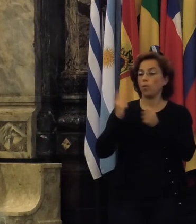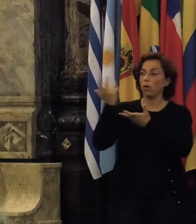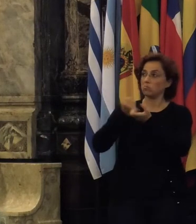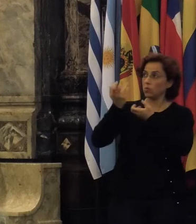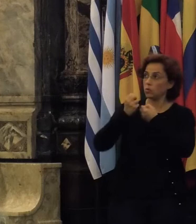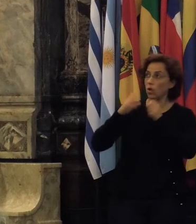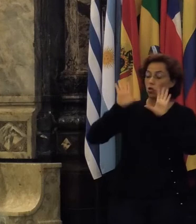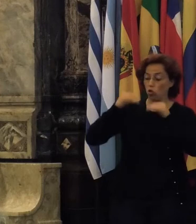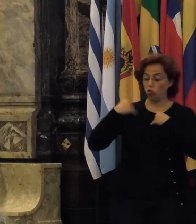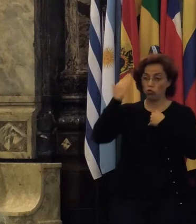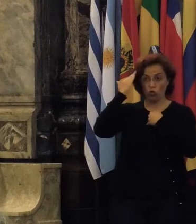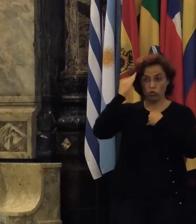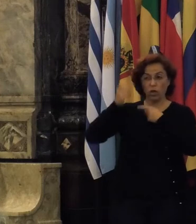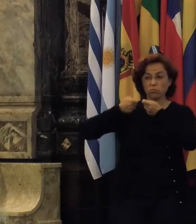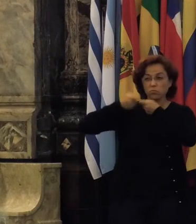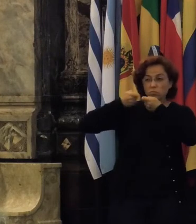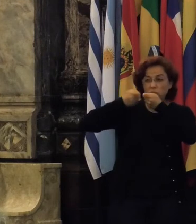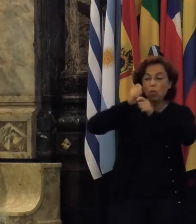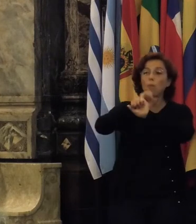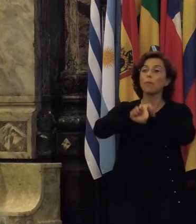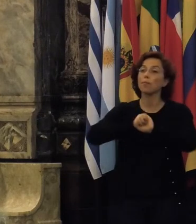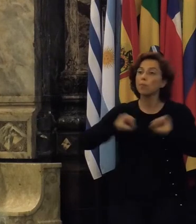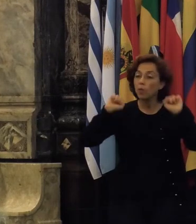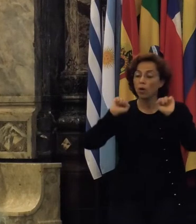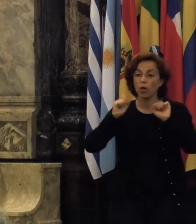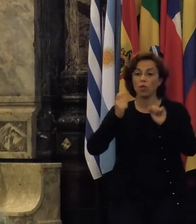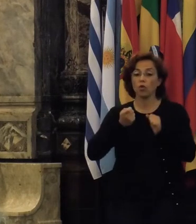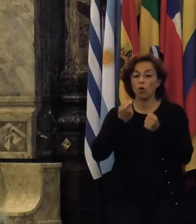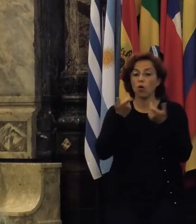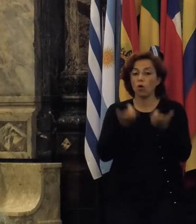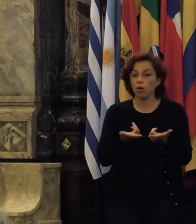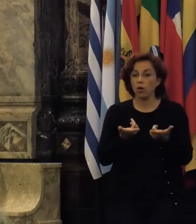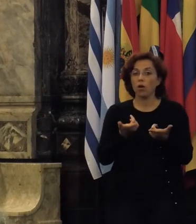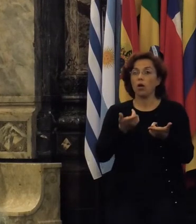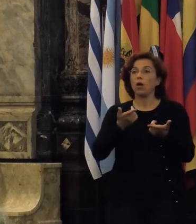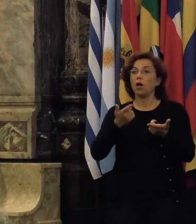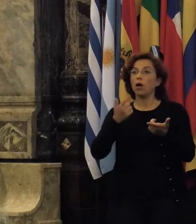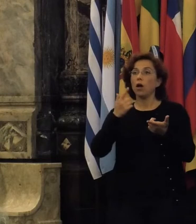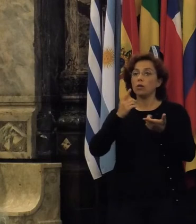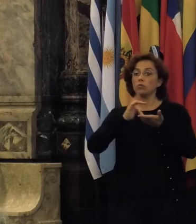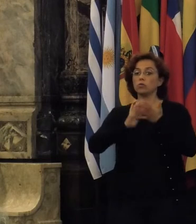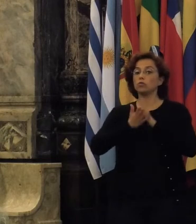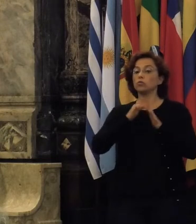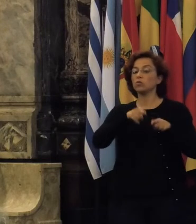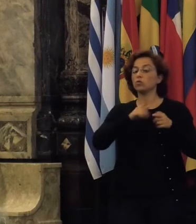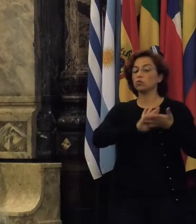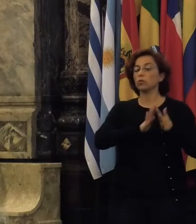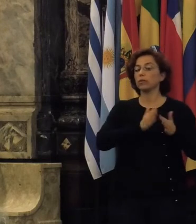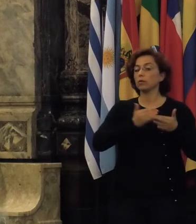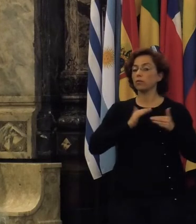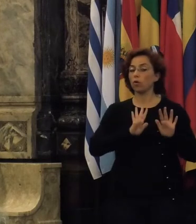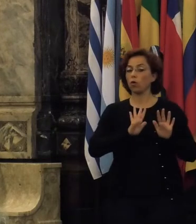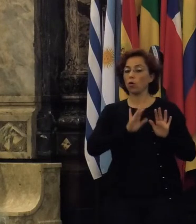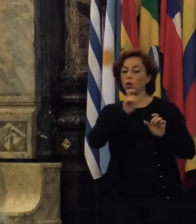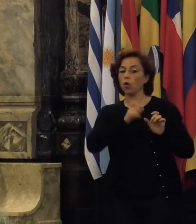todas nuestras herramientas, poder dar cuenta de cómo la subjetividad queda afectada a partir